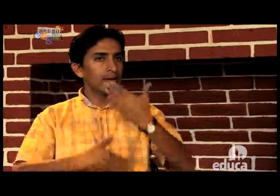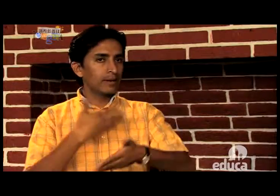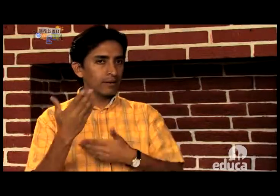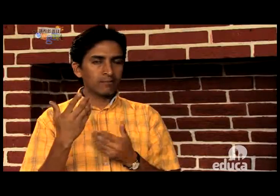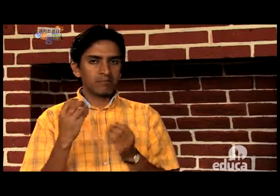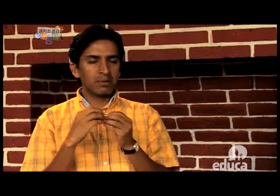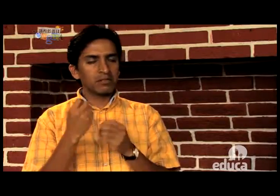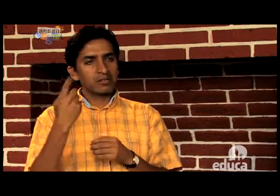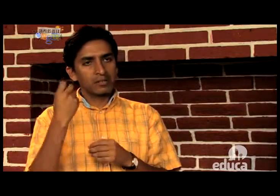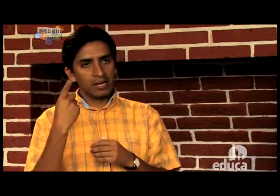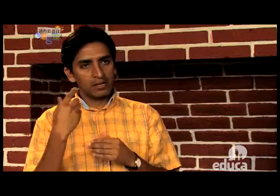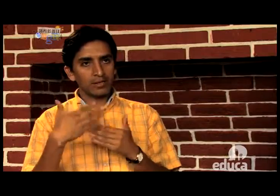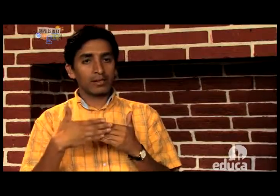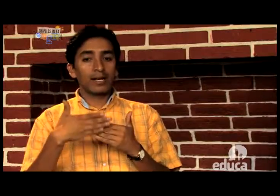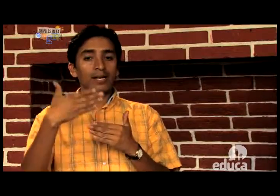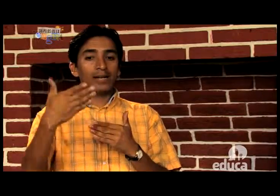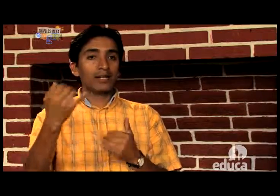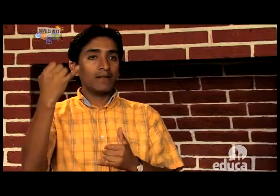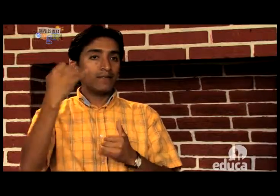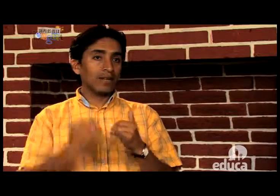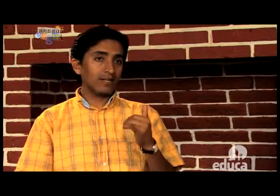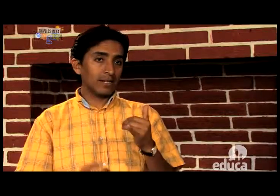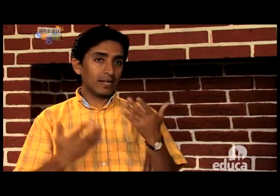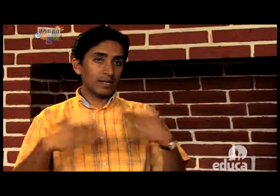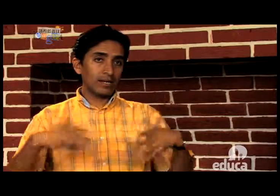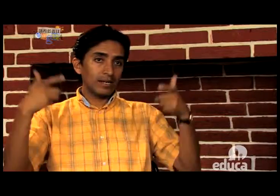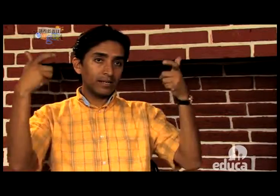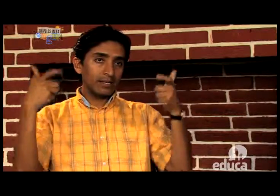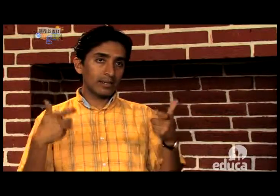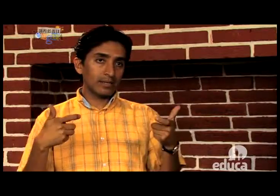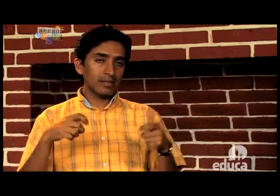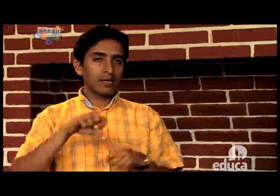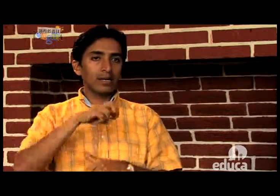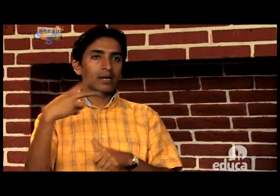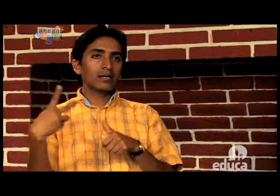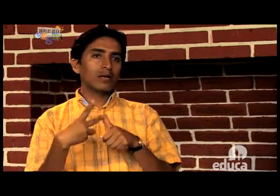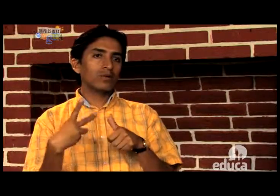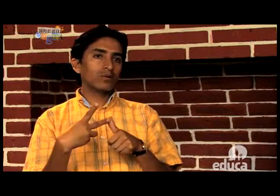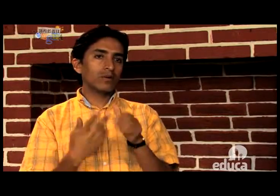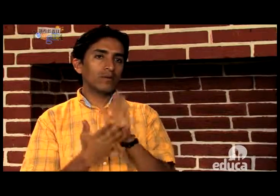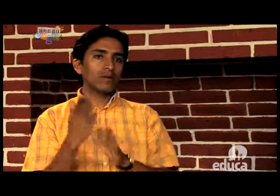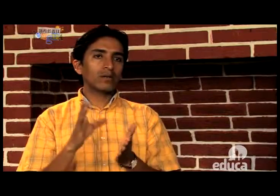Cuando terminé la escuela, pasé al colegio e hice hasta tercer curso.